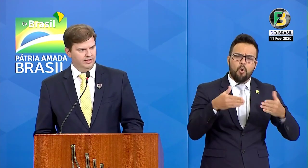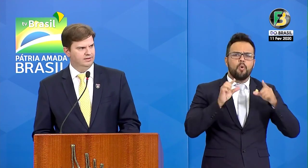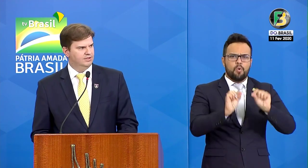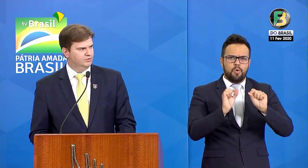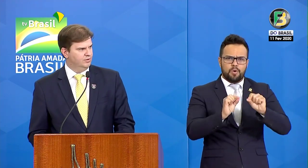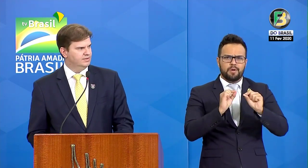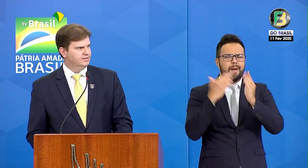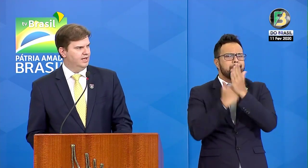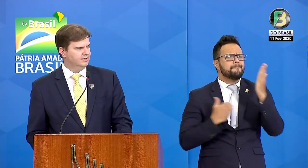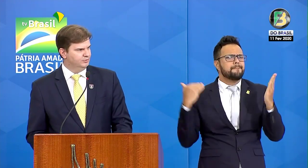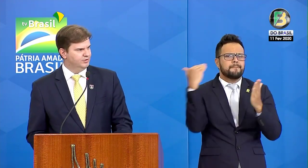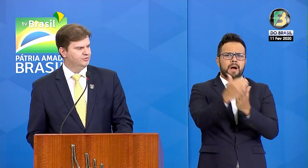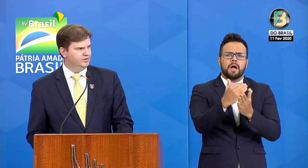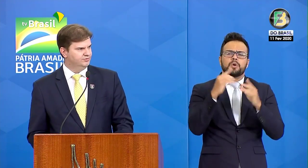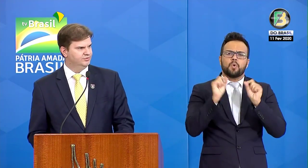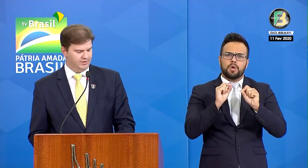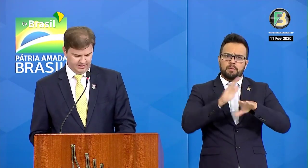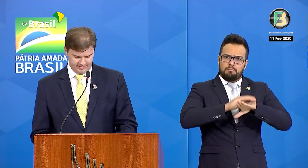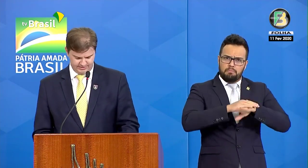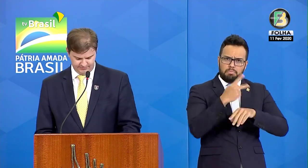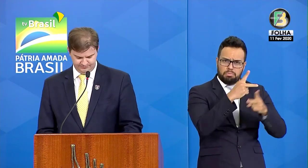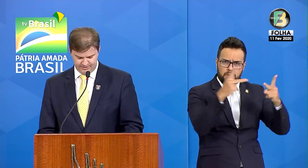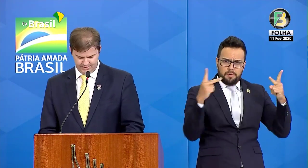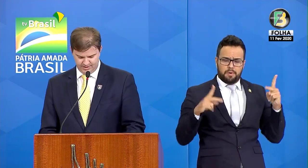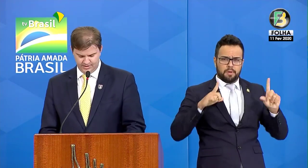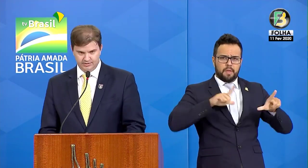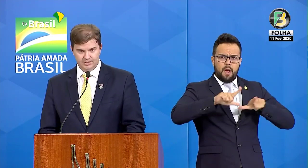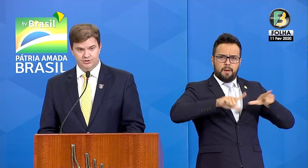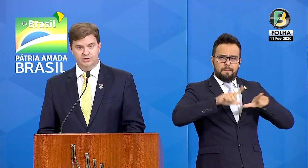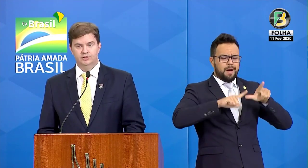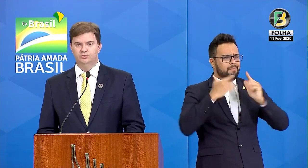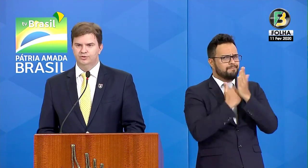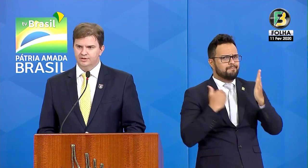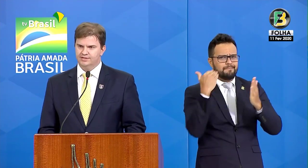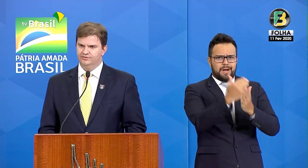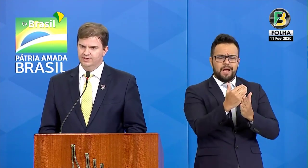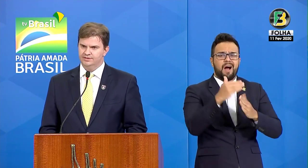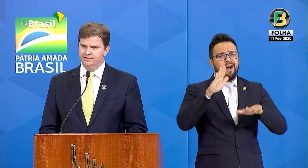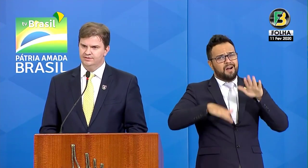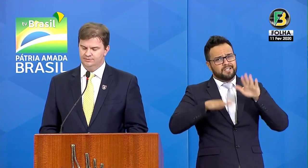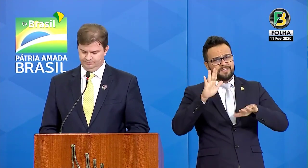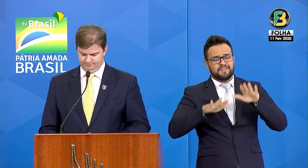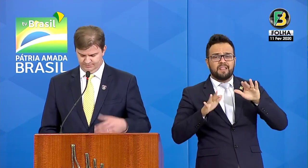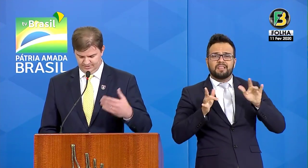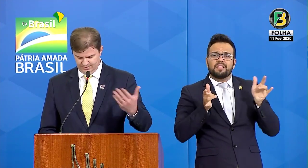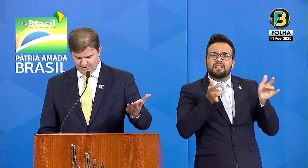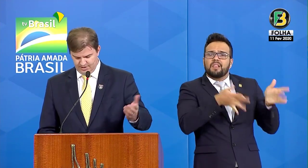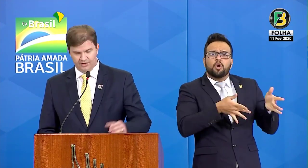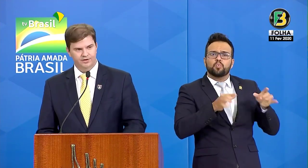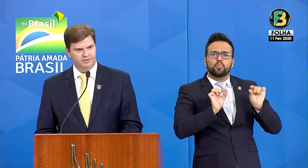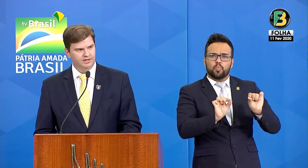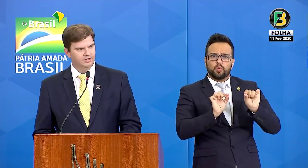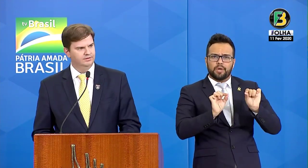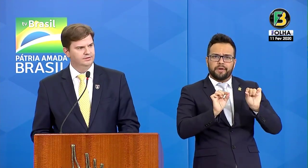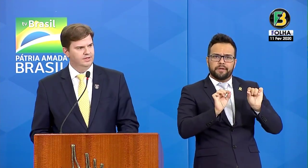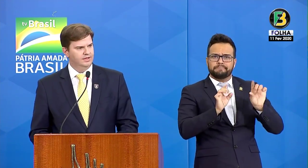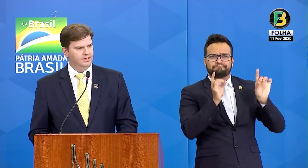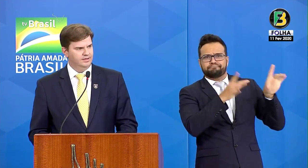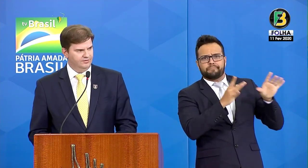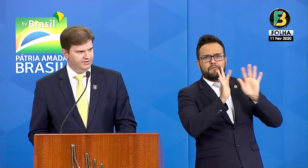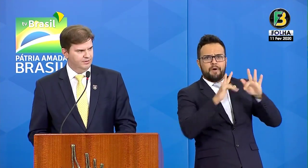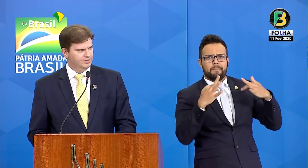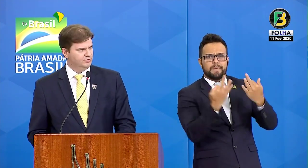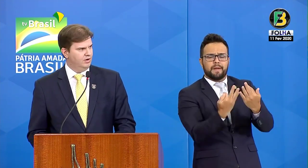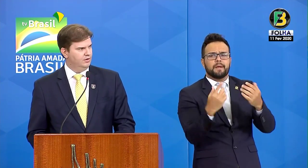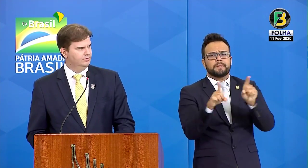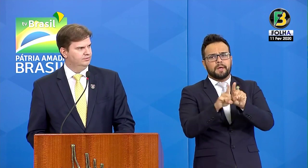muito além das suas atribuições funcionais, deixando muitas das vezes a família